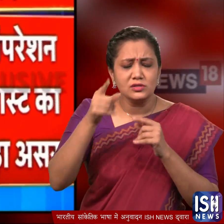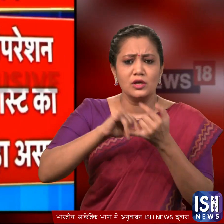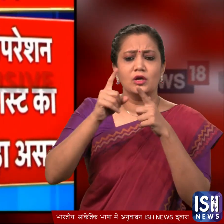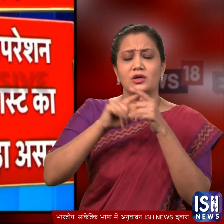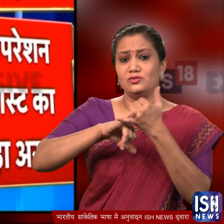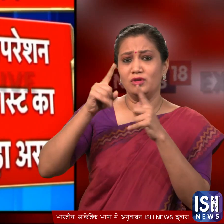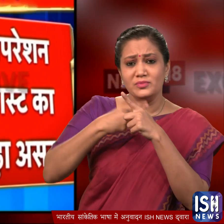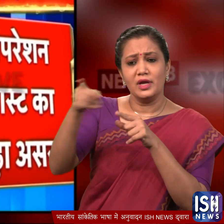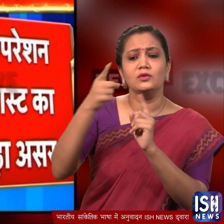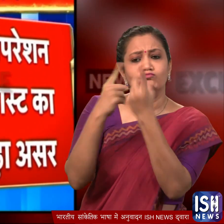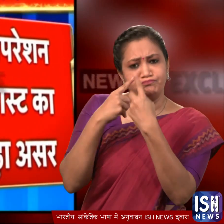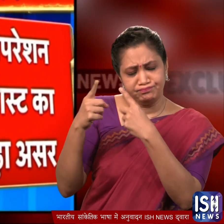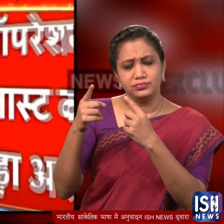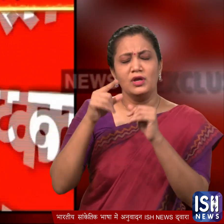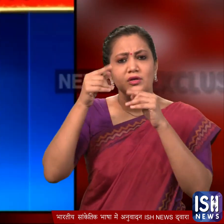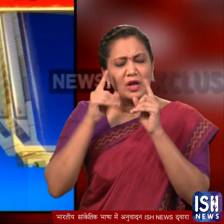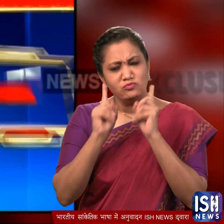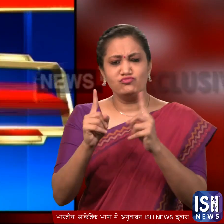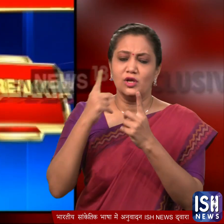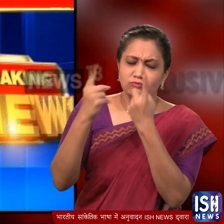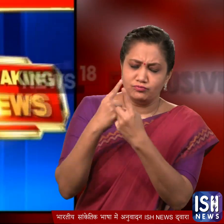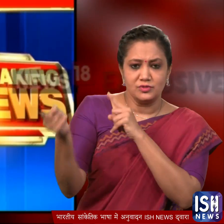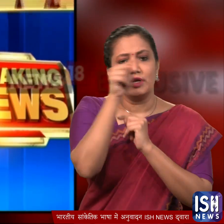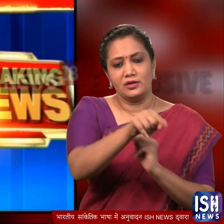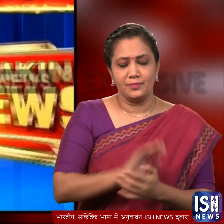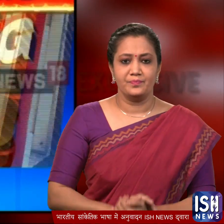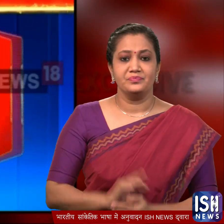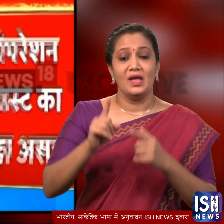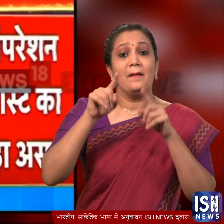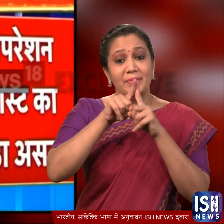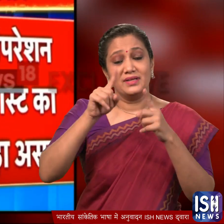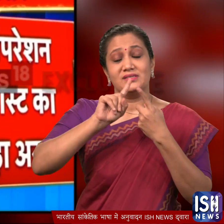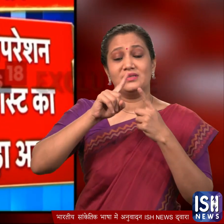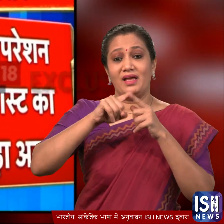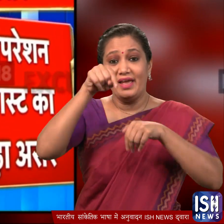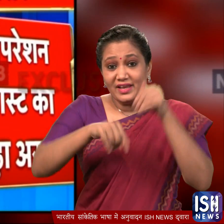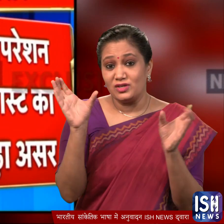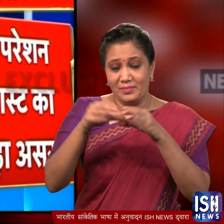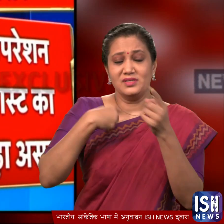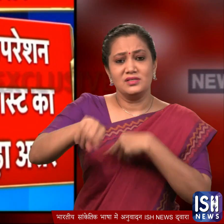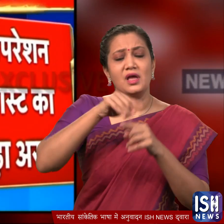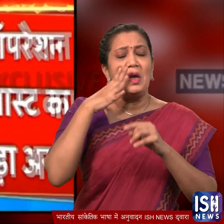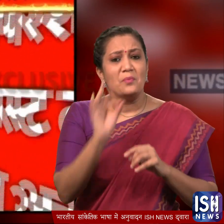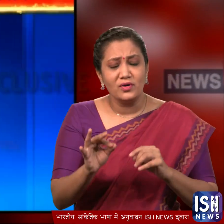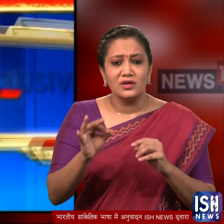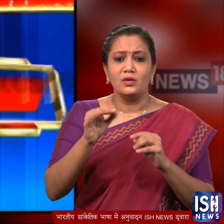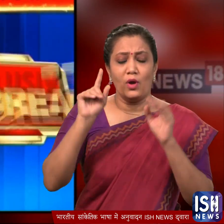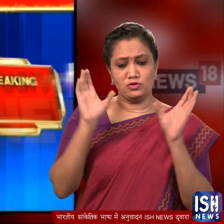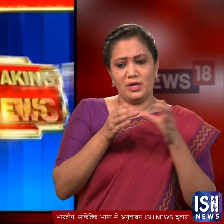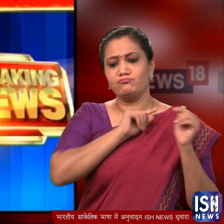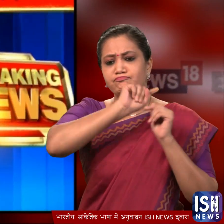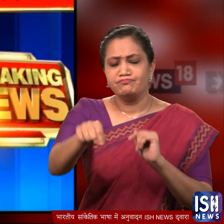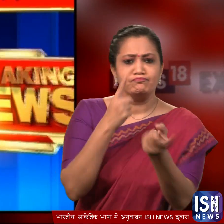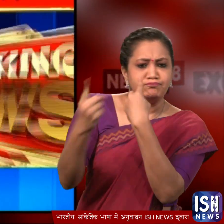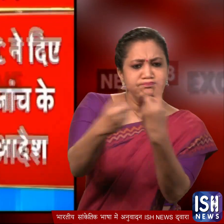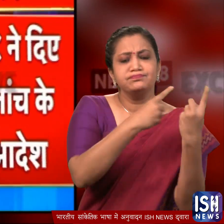उन्होंने सुदीप जैन से कहा कि इस पूरे मामले में गहनता से जांच करें। आगे मुख्य चुनाव आयुक्त ने यह भी कहा कि अगर जरूरत पड़ेगी तो पूरे स्टिंग के